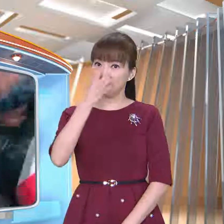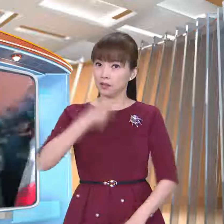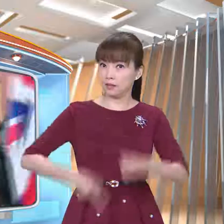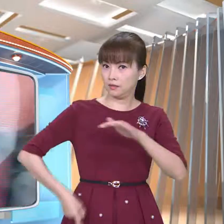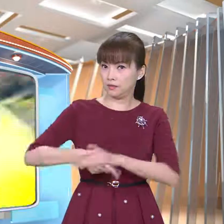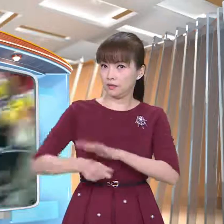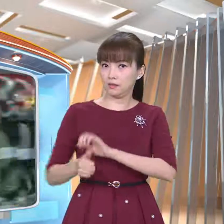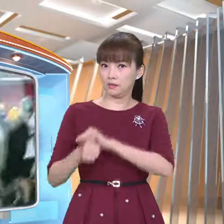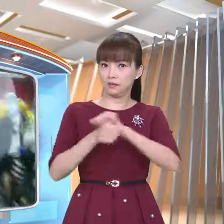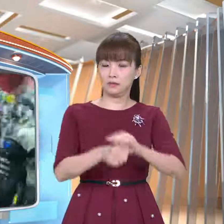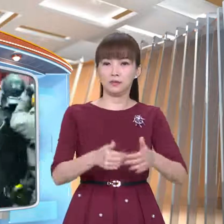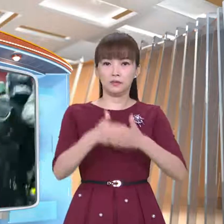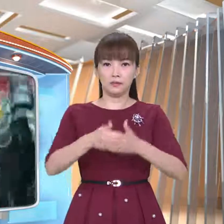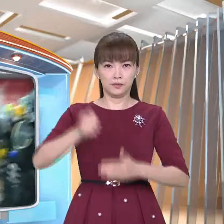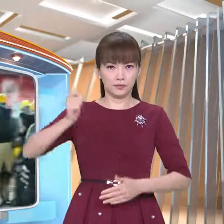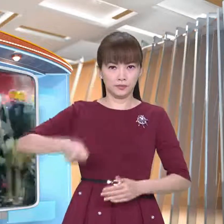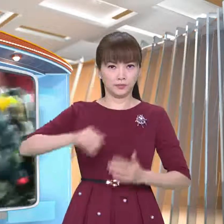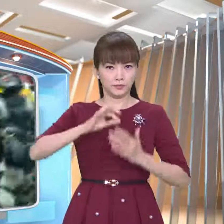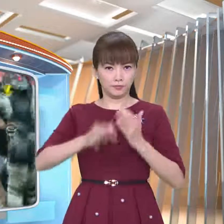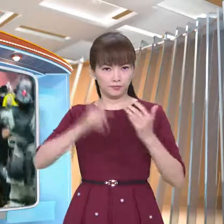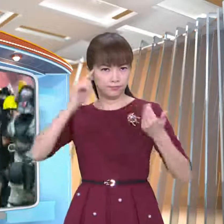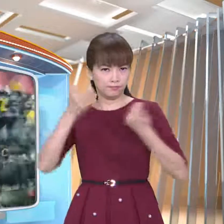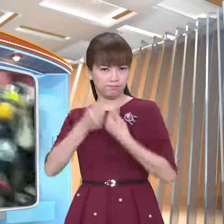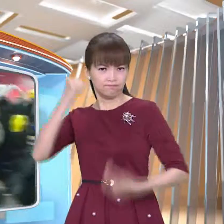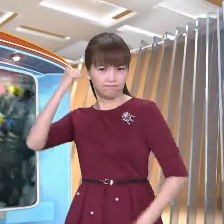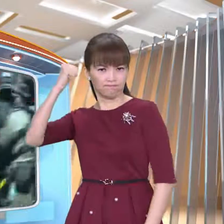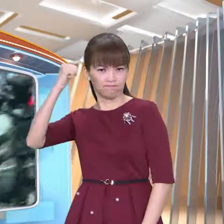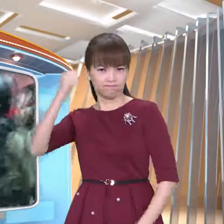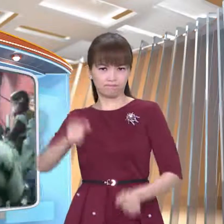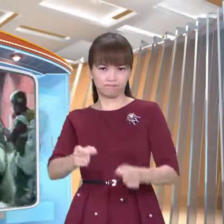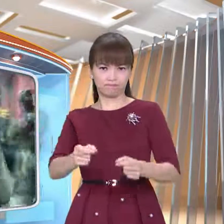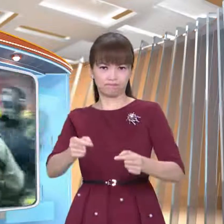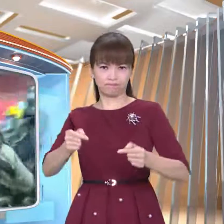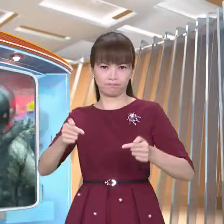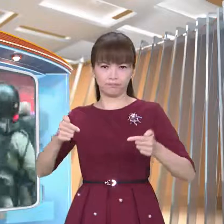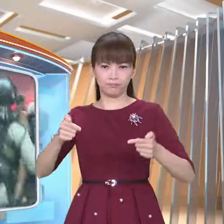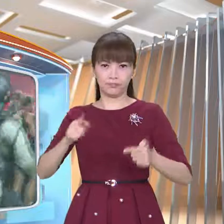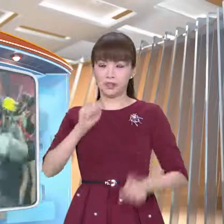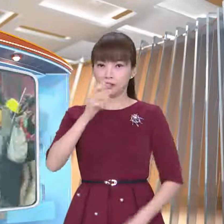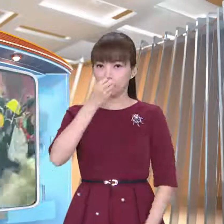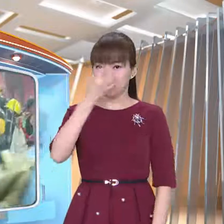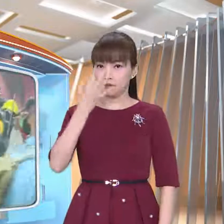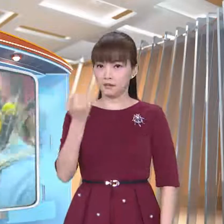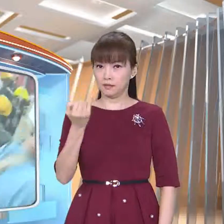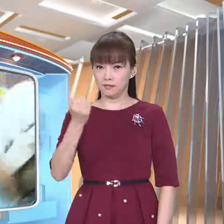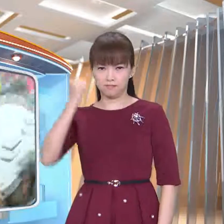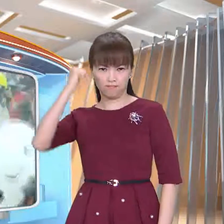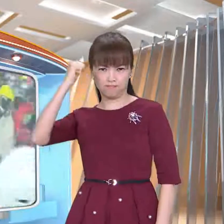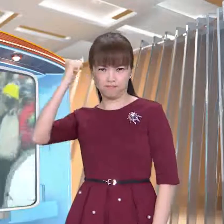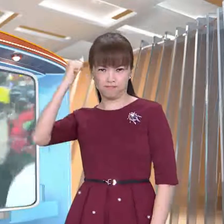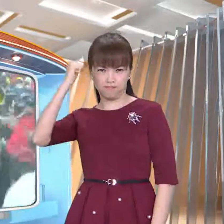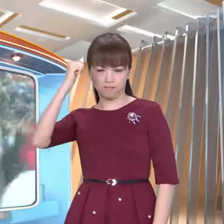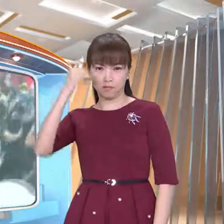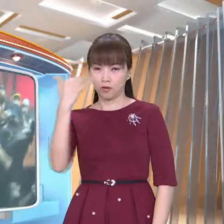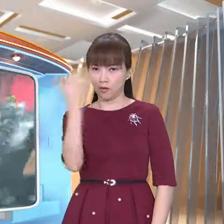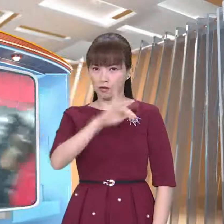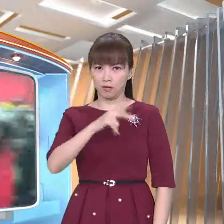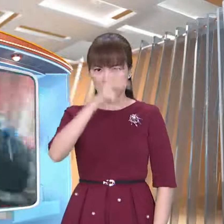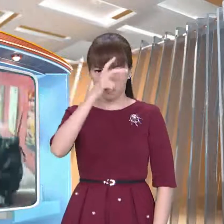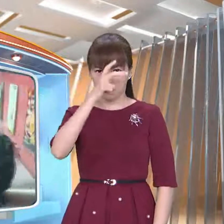香港反送中示威情势是越演越烈，一名示威少女因为右眼被警方